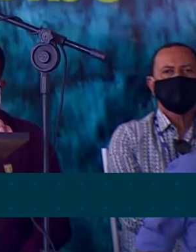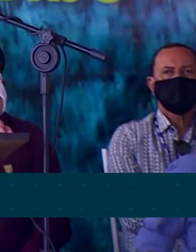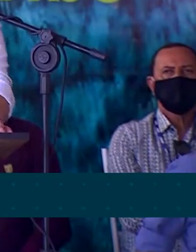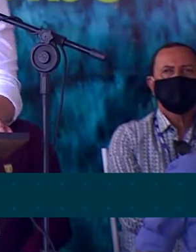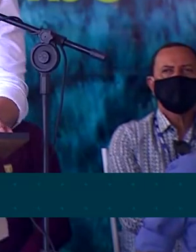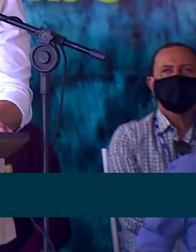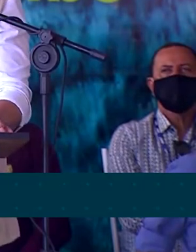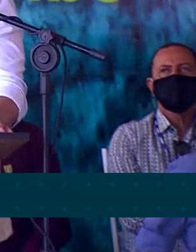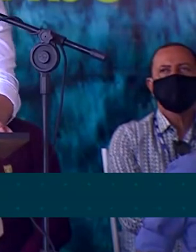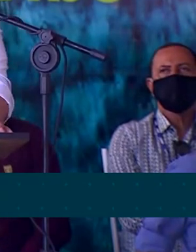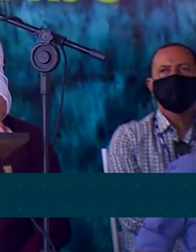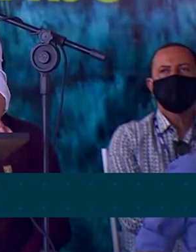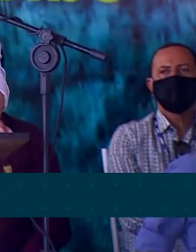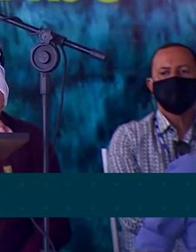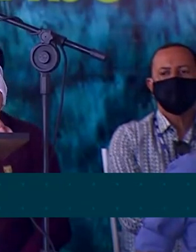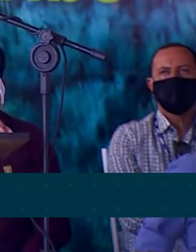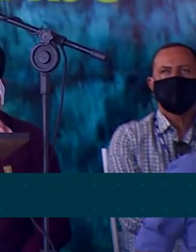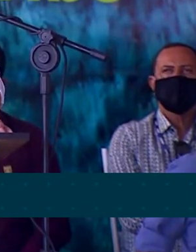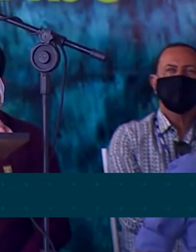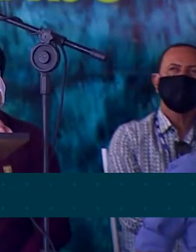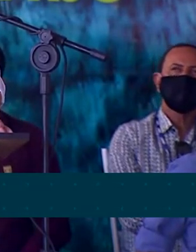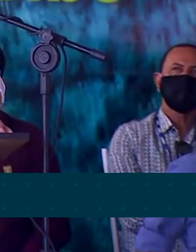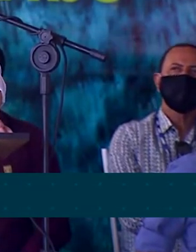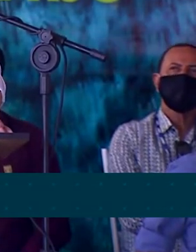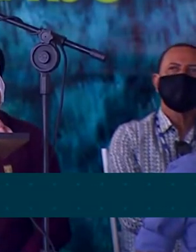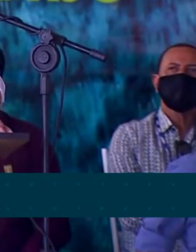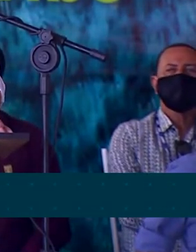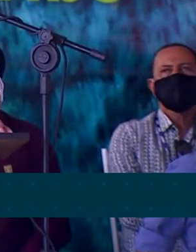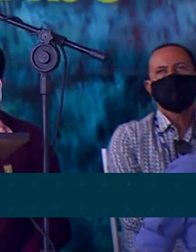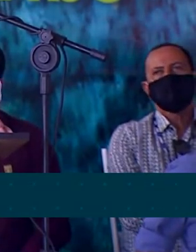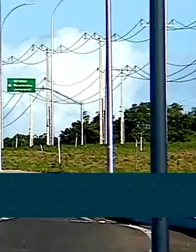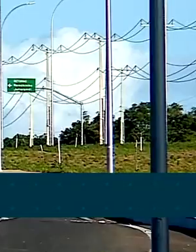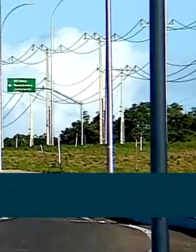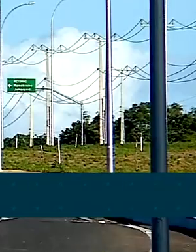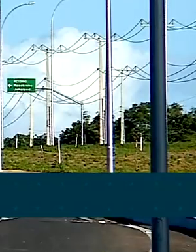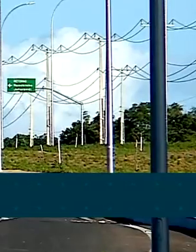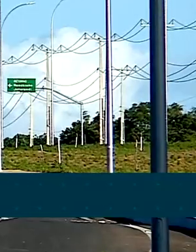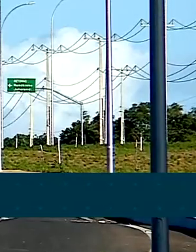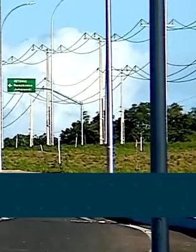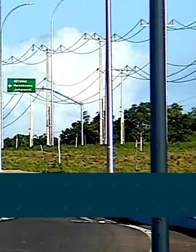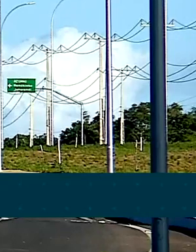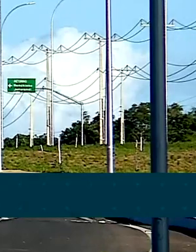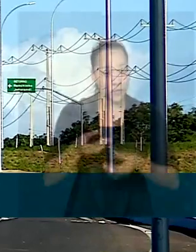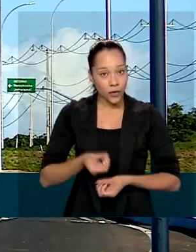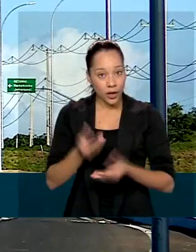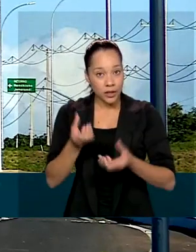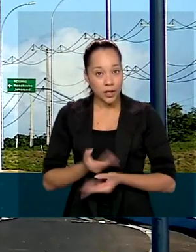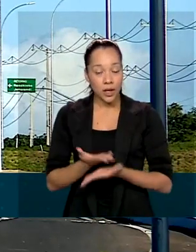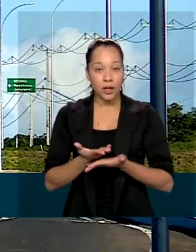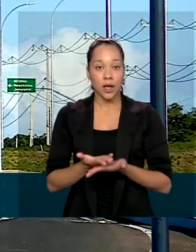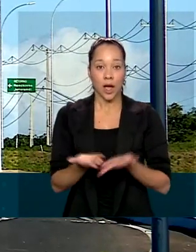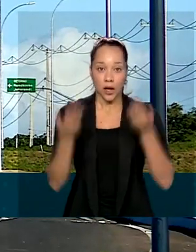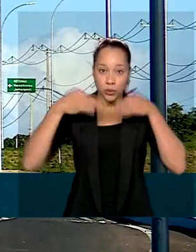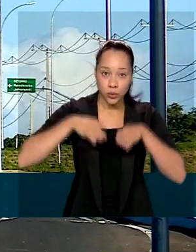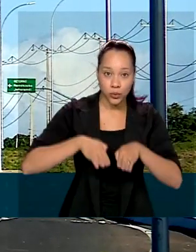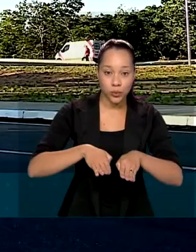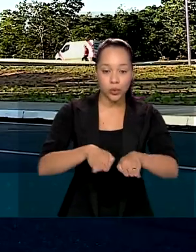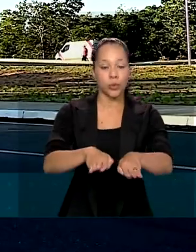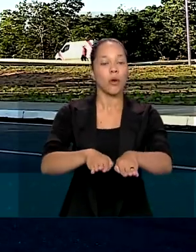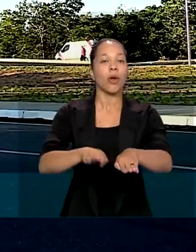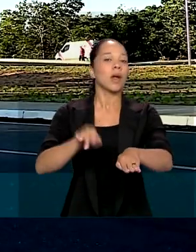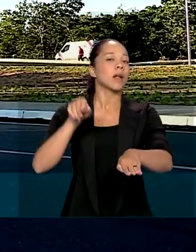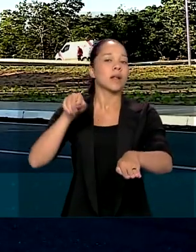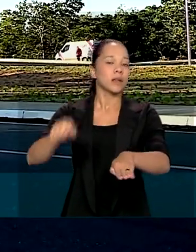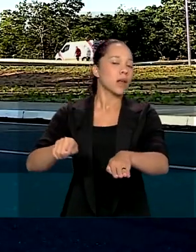saindo. A licença ambiental da ponte sobre o rio Corrente está saindo. Também foi entregue a duplicação da travessia urbana